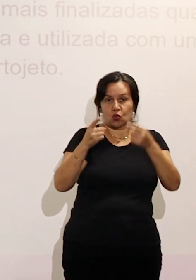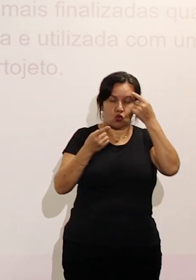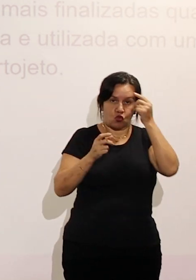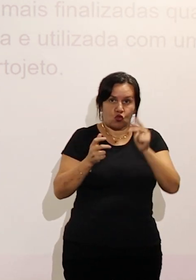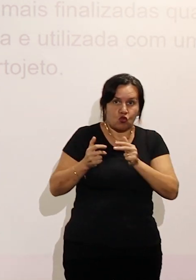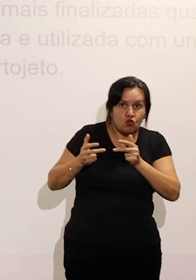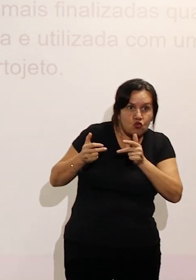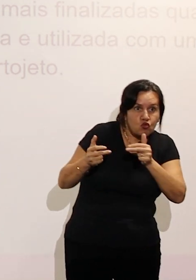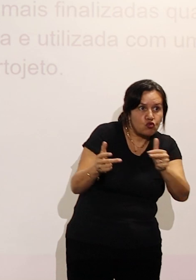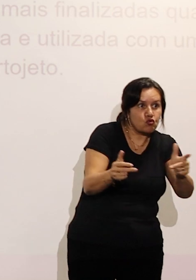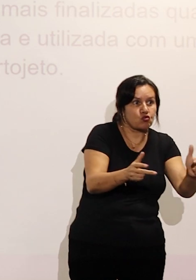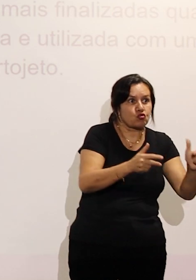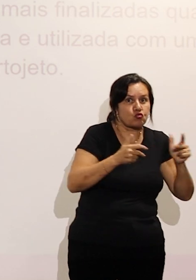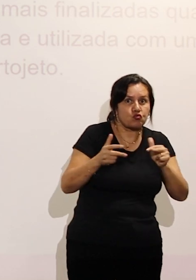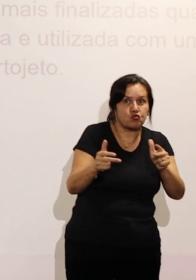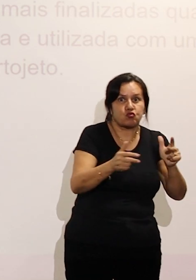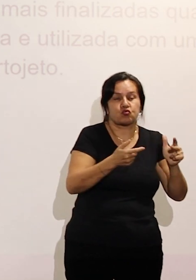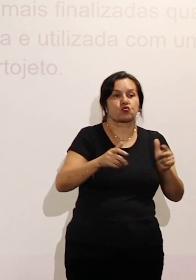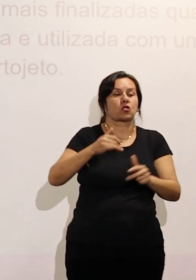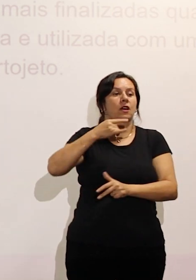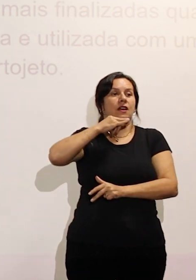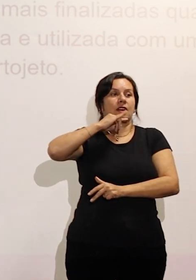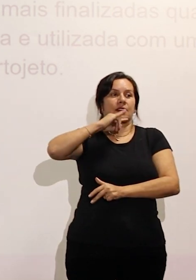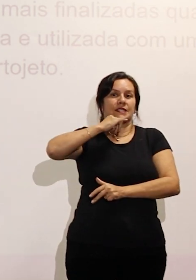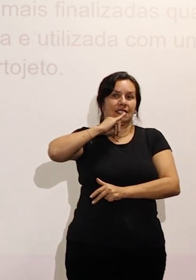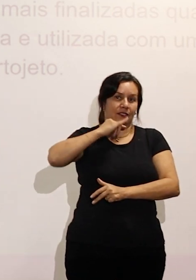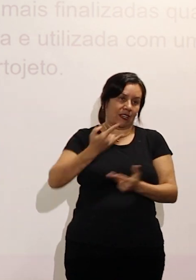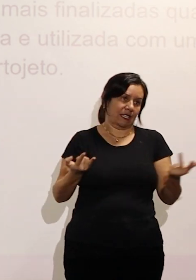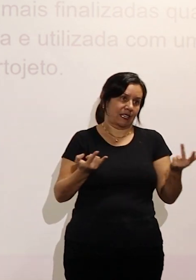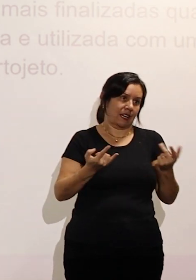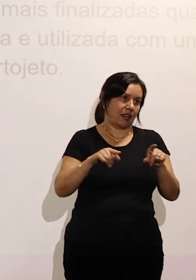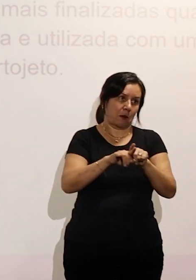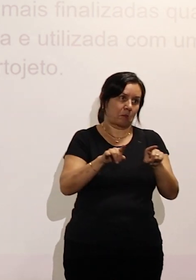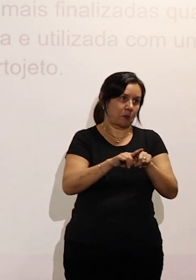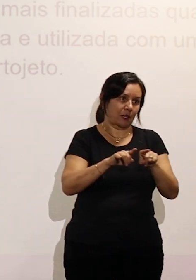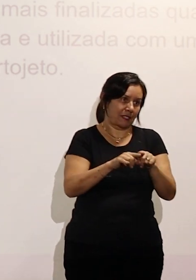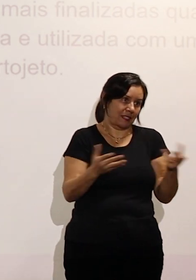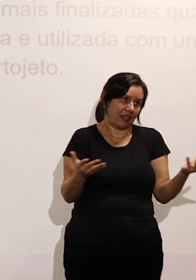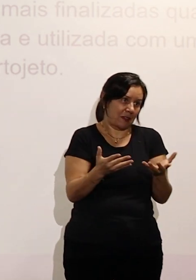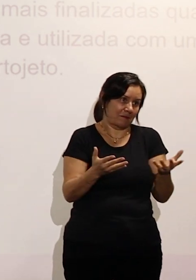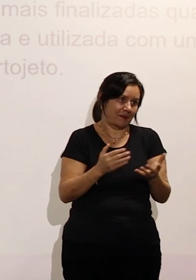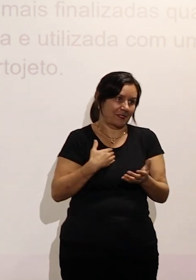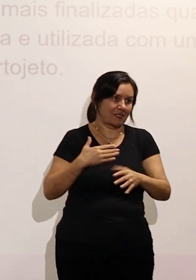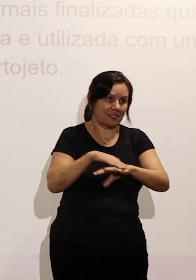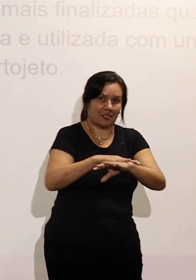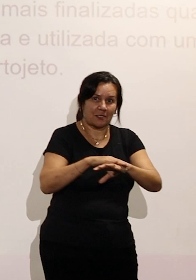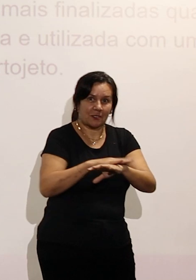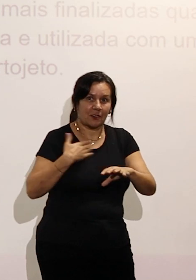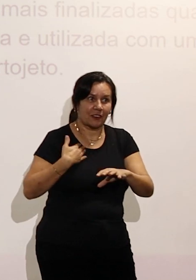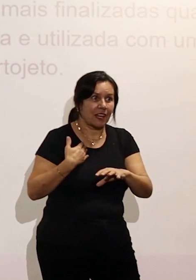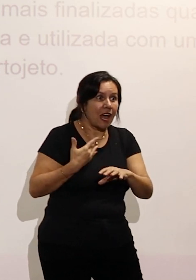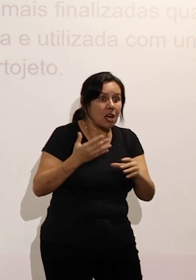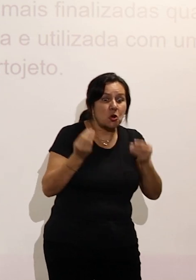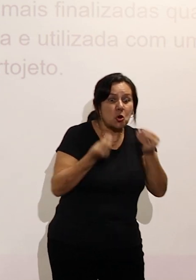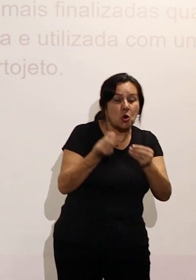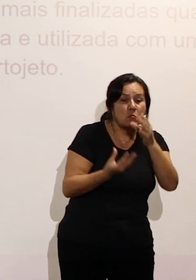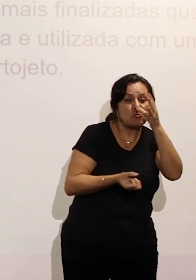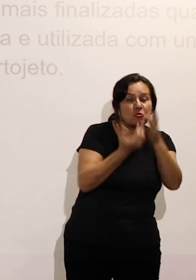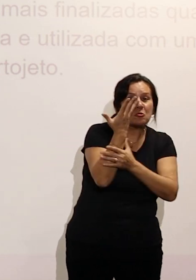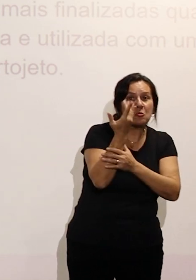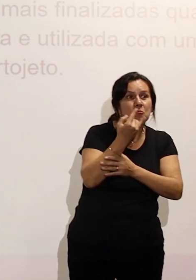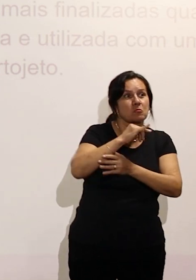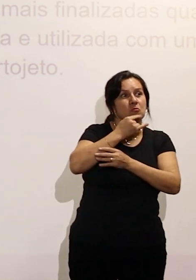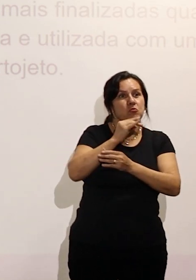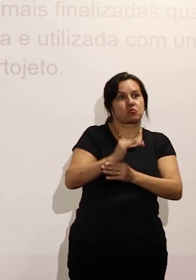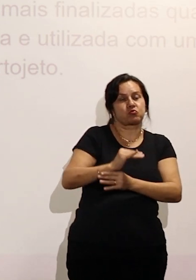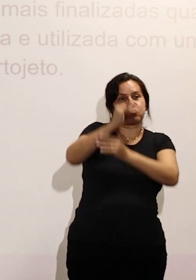jogo de torre de chopp. O tema da Game Jam era torre, e por algum motivo na nossa conversa de brainstorm, a gente chegou em torre de chopp. Foi torre